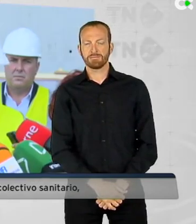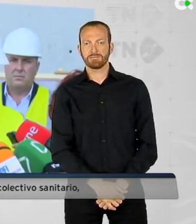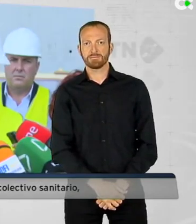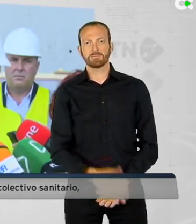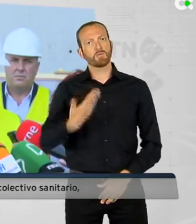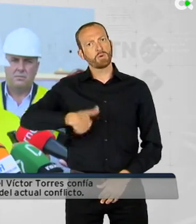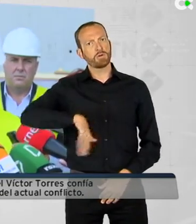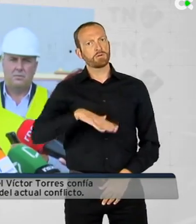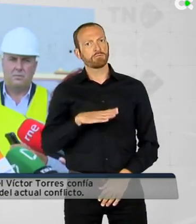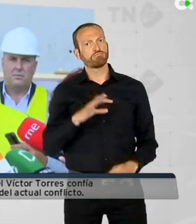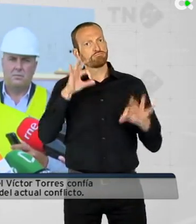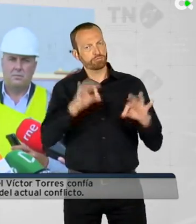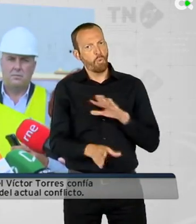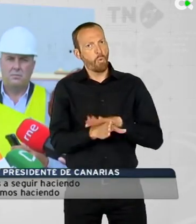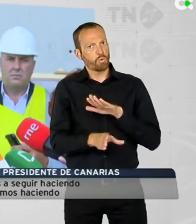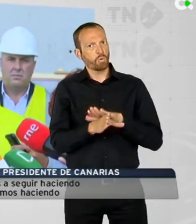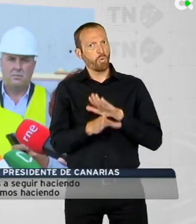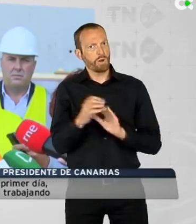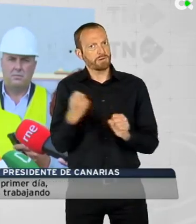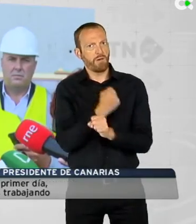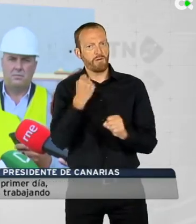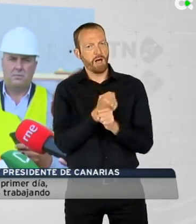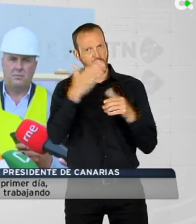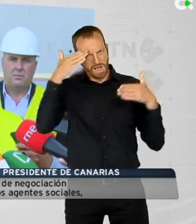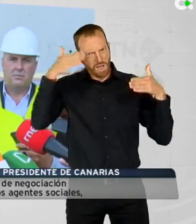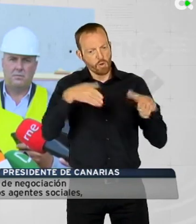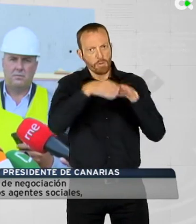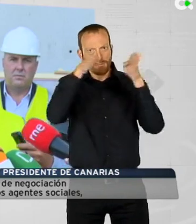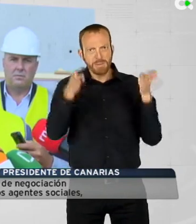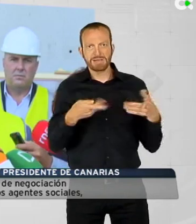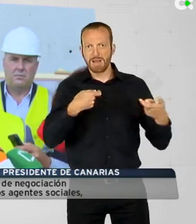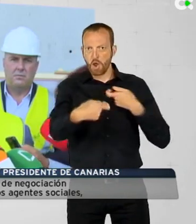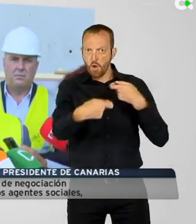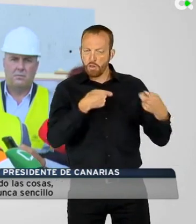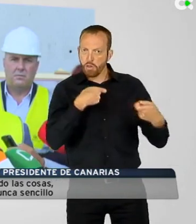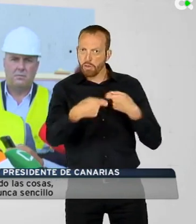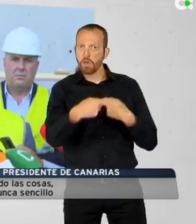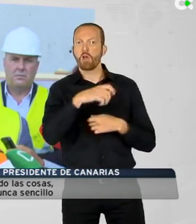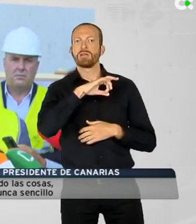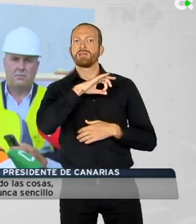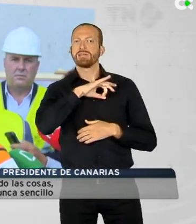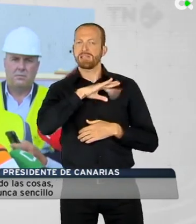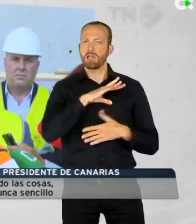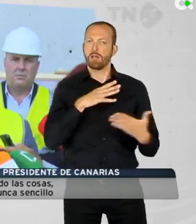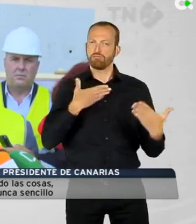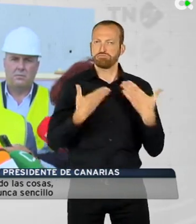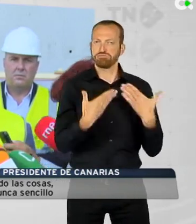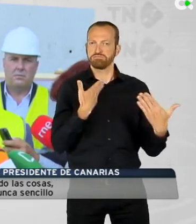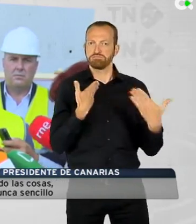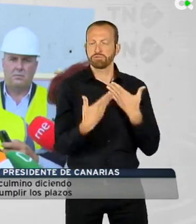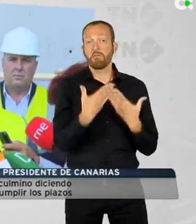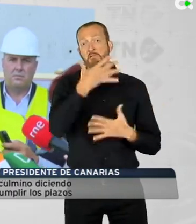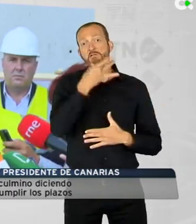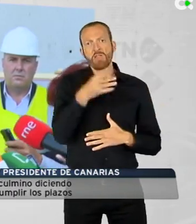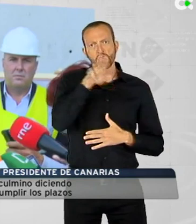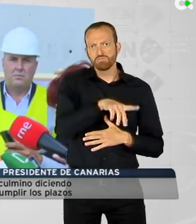Nosotros vamos a seguir haciendo lo que íbamos haciendo desde el primer día. Seguimos trabajando en las mesas de negociación, acordando con los agentes sociales, discutiendo las cosas. No será nunca